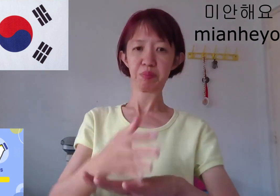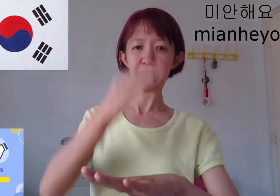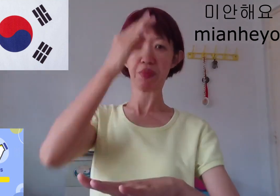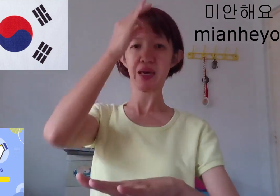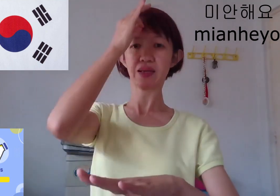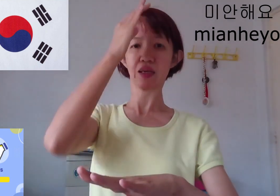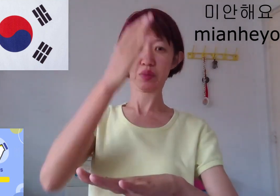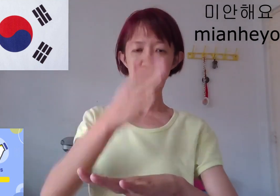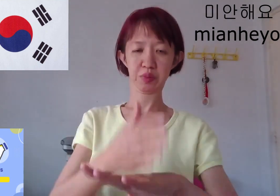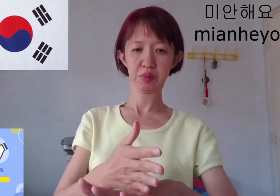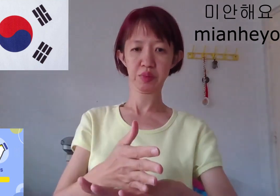미안해요.